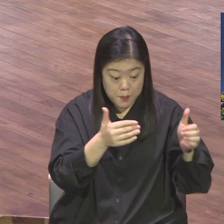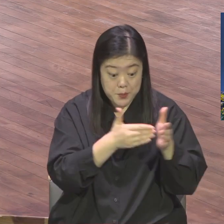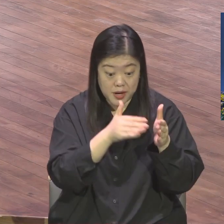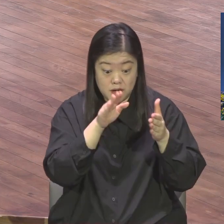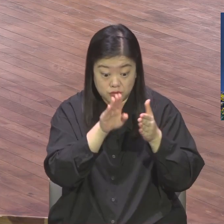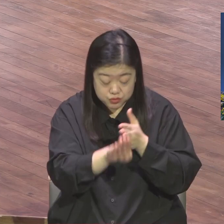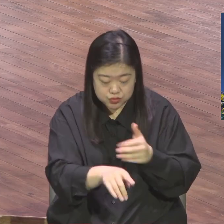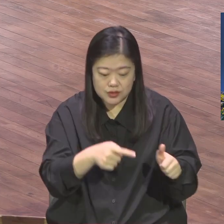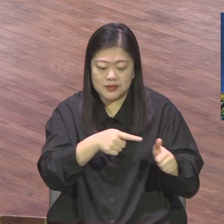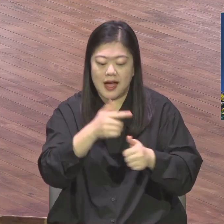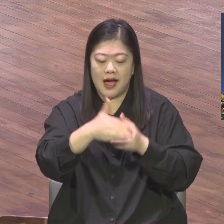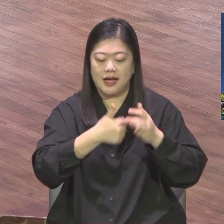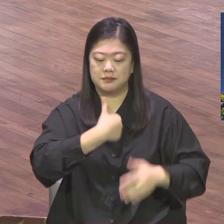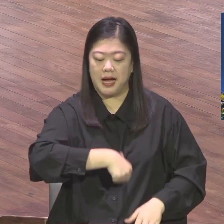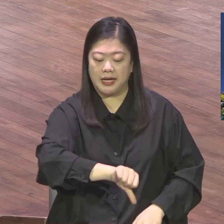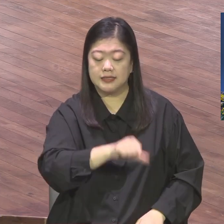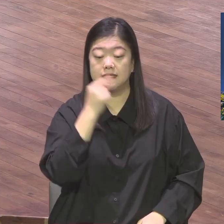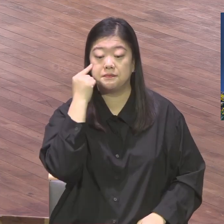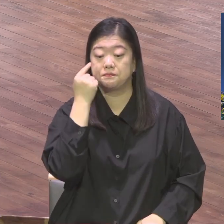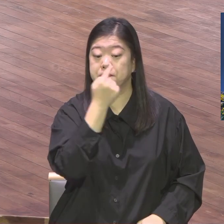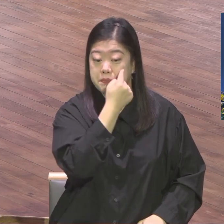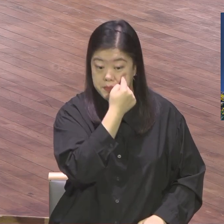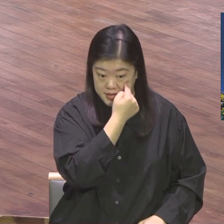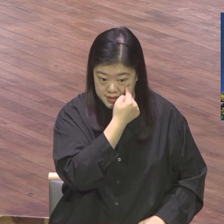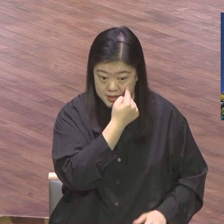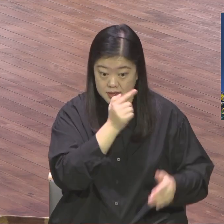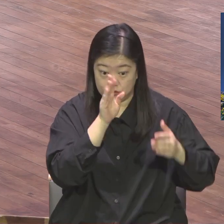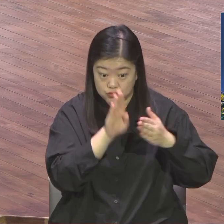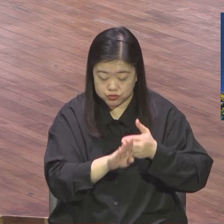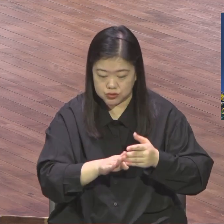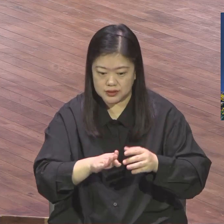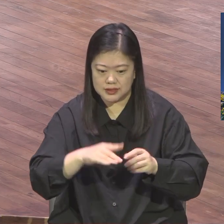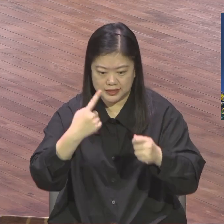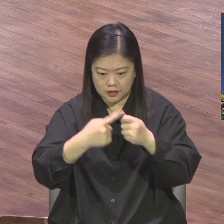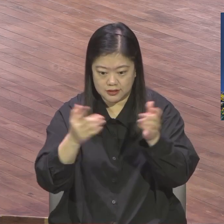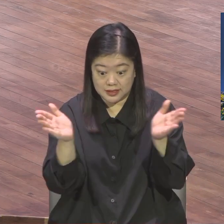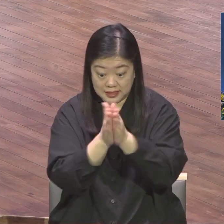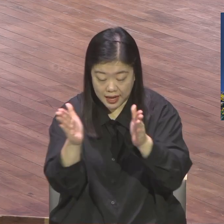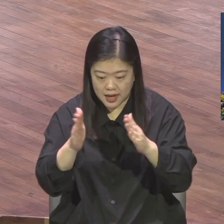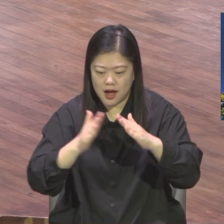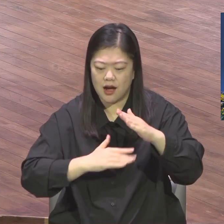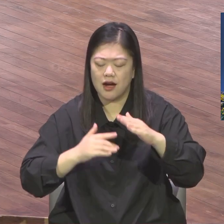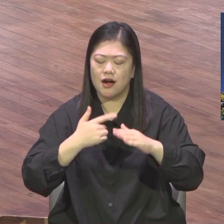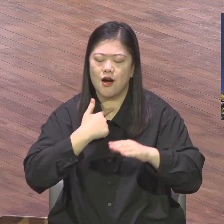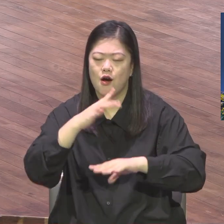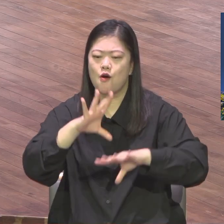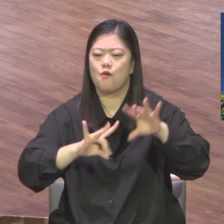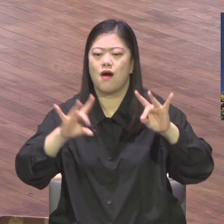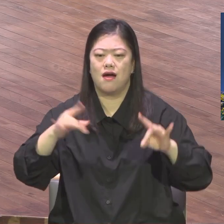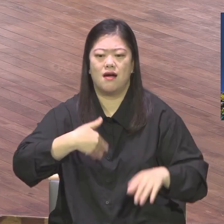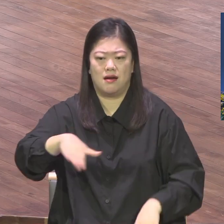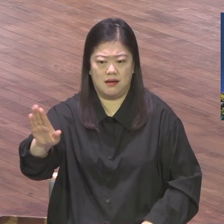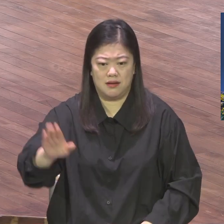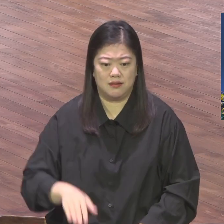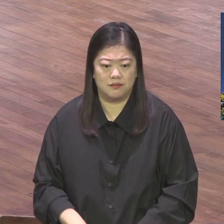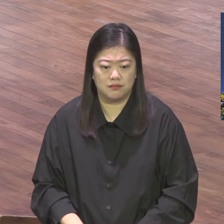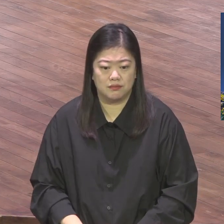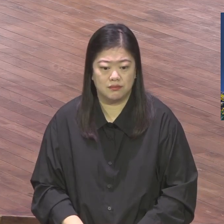이끌려서 광야에 가셔서 사단에게 시험받은 내용이 나와요. 이 시험받으실 필요가 없는